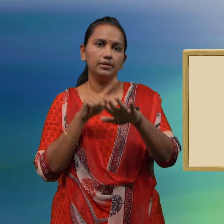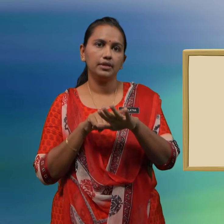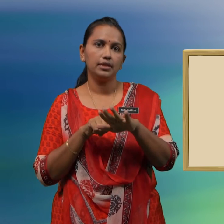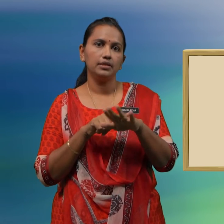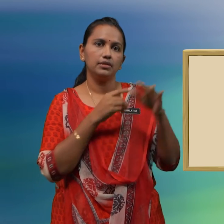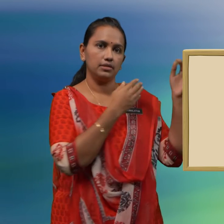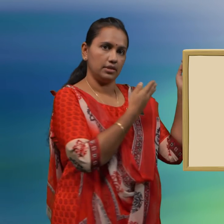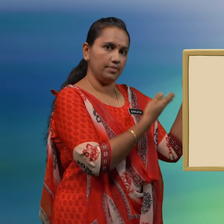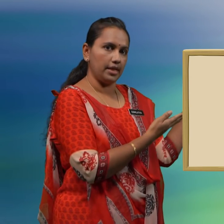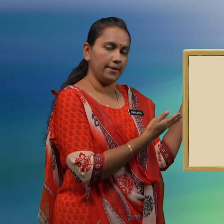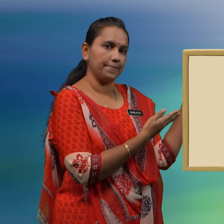di sebelah.